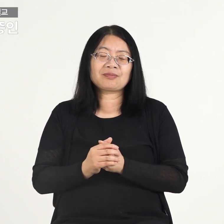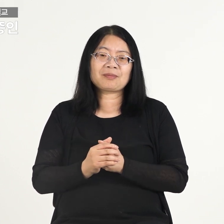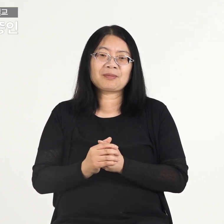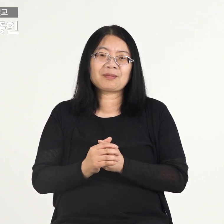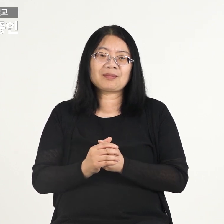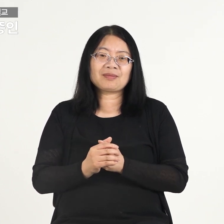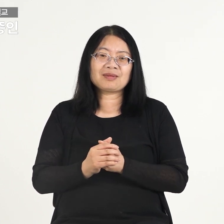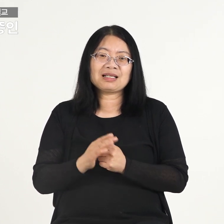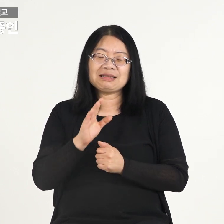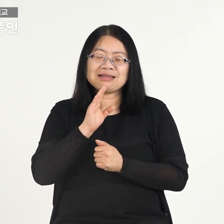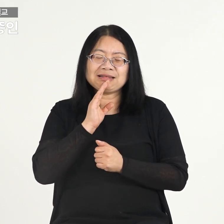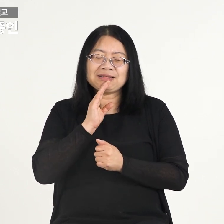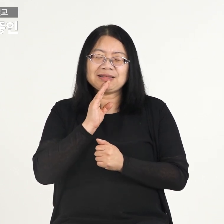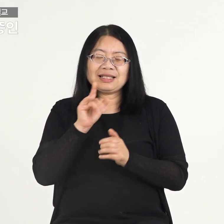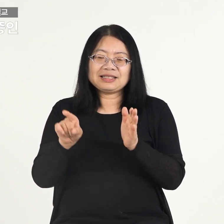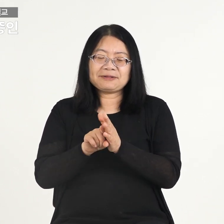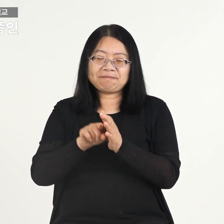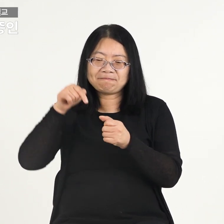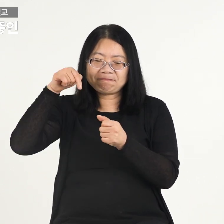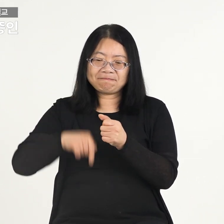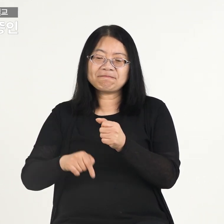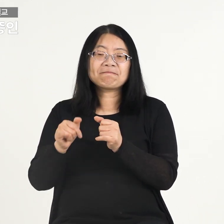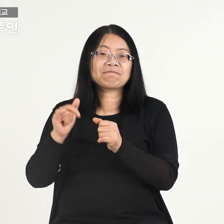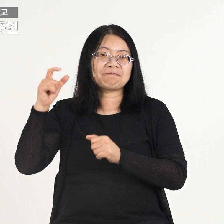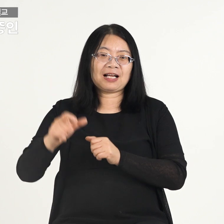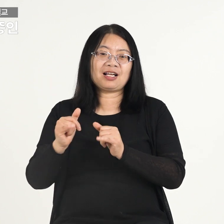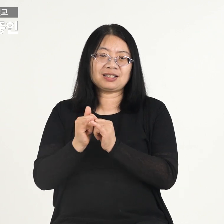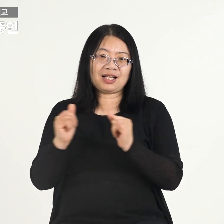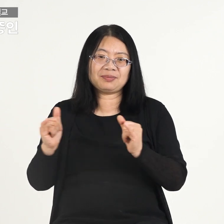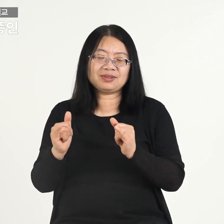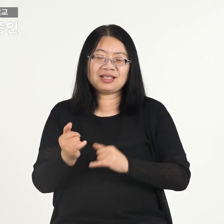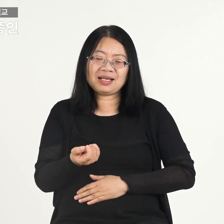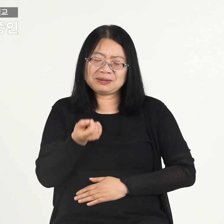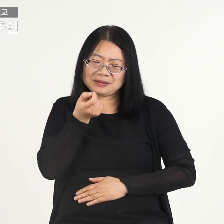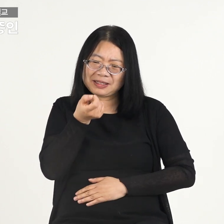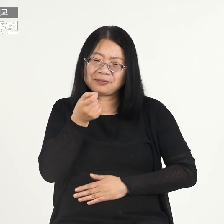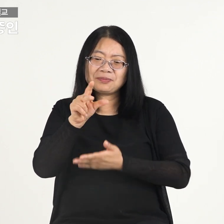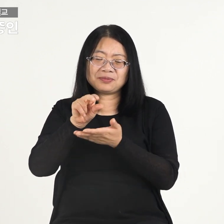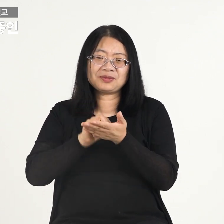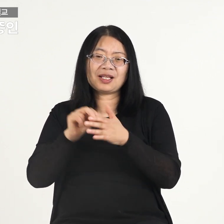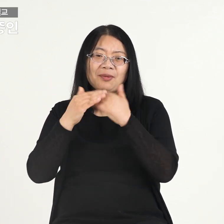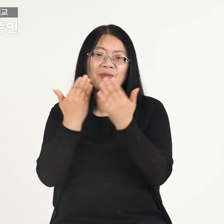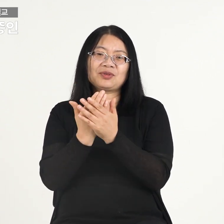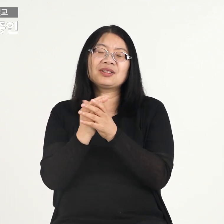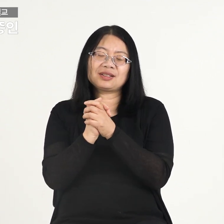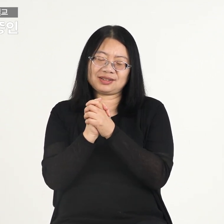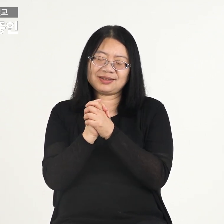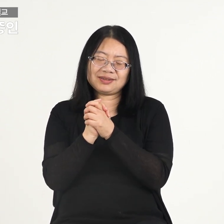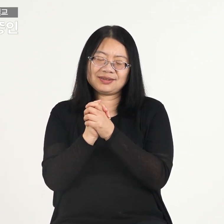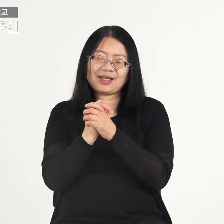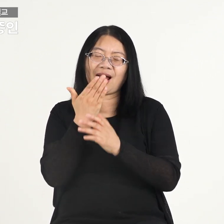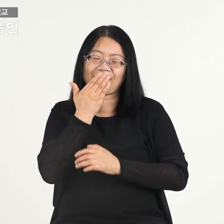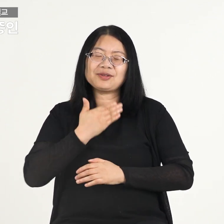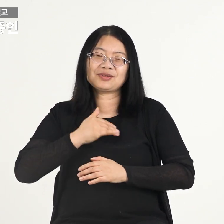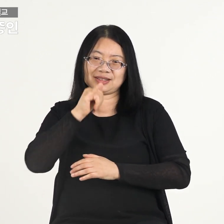진짜 내공이 깊은 사람이 소소한 문제까지 기도할 줄 아는